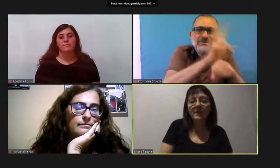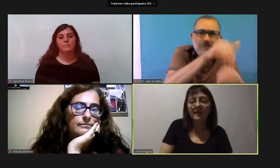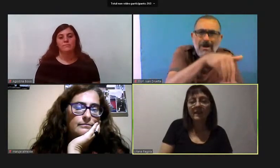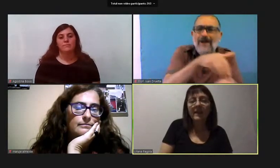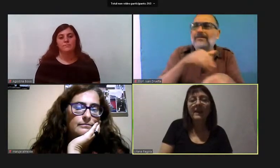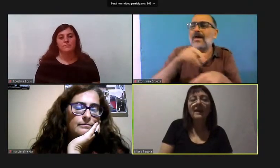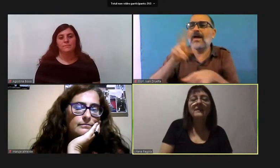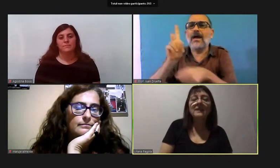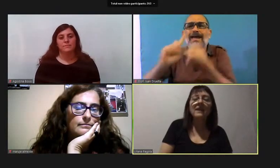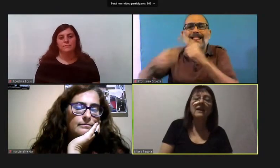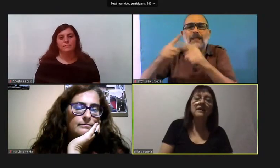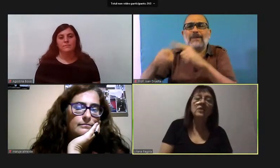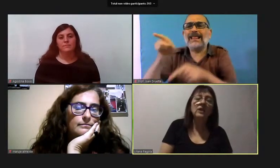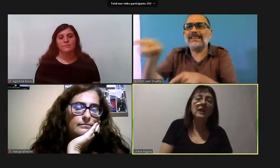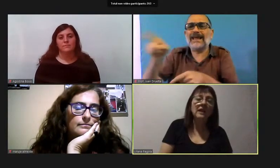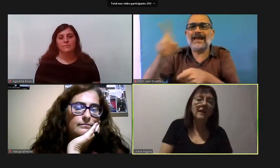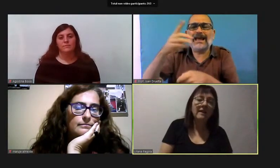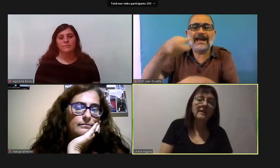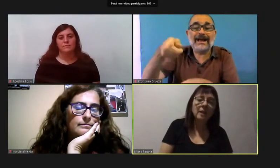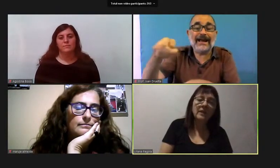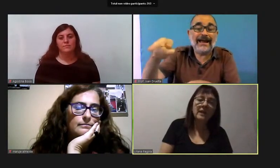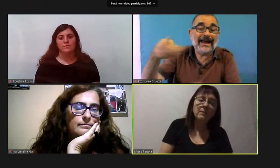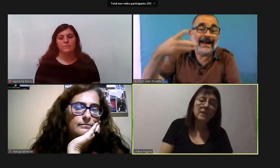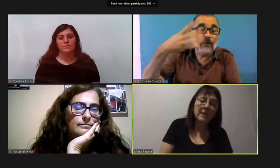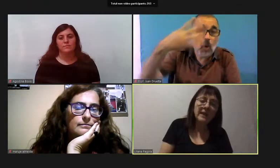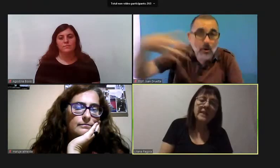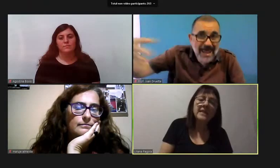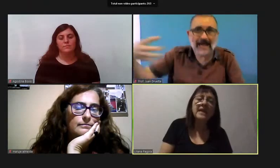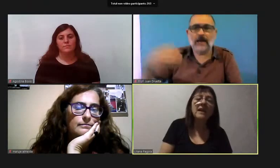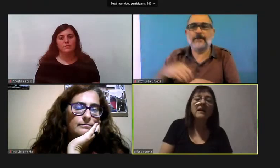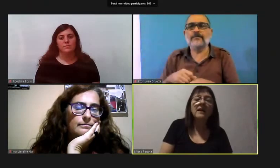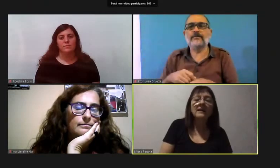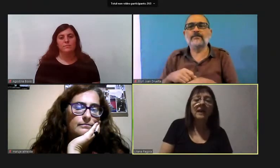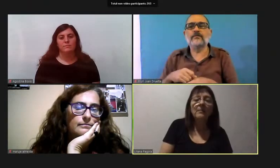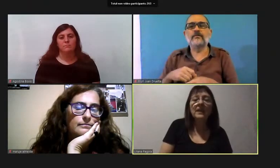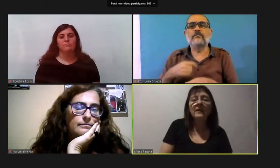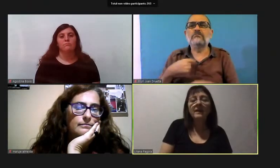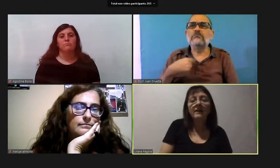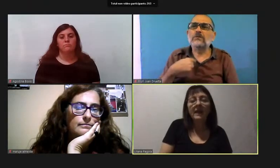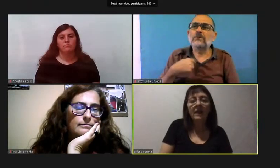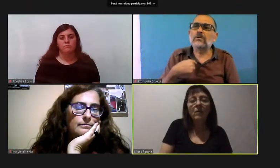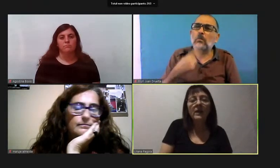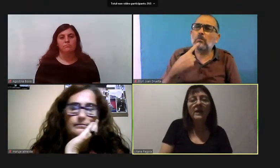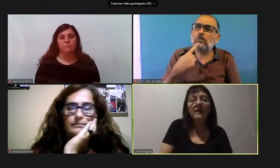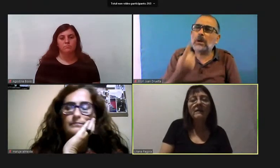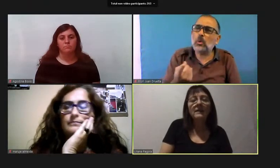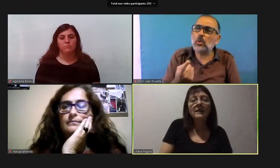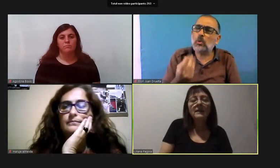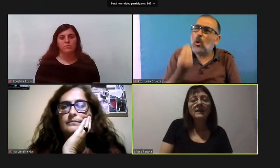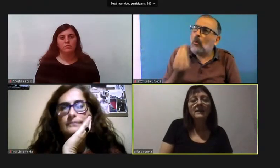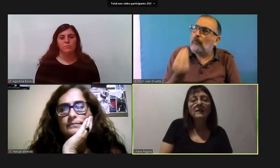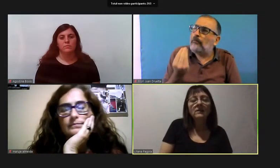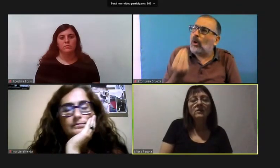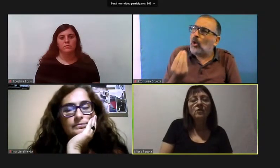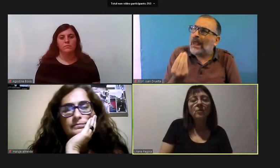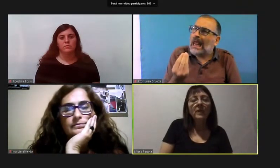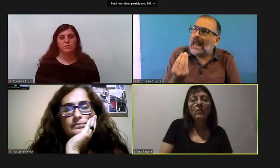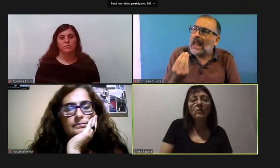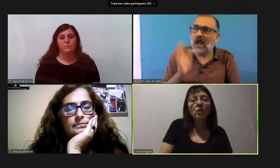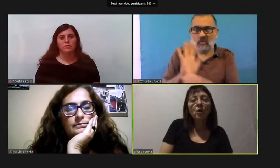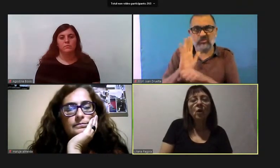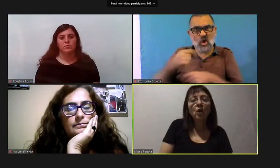la universidad, trabajando en la carrera de intérpretes en Villa María, también en la UNER.